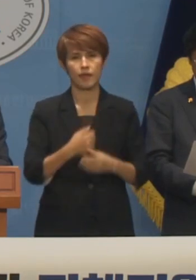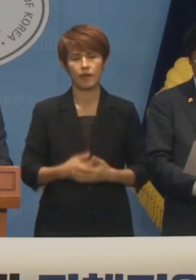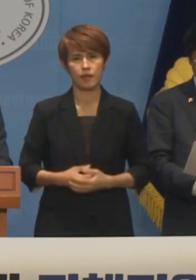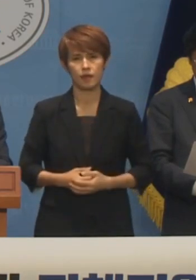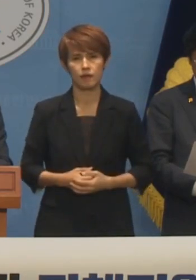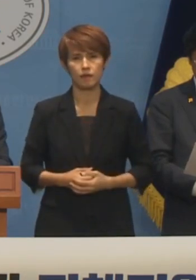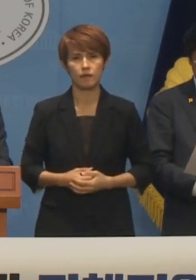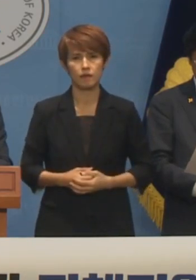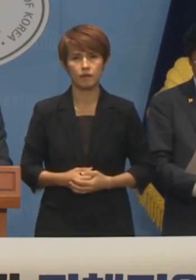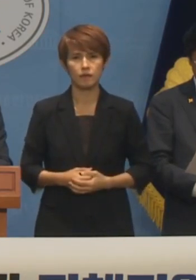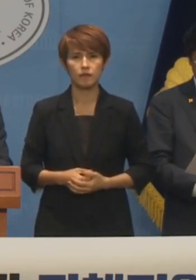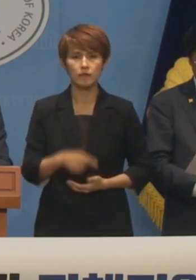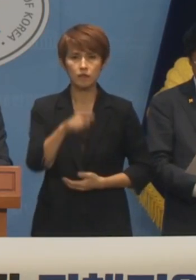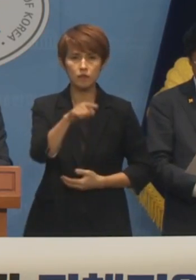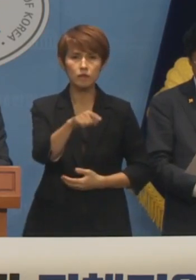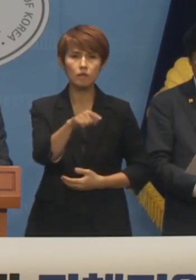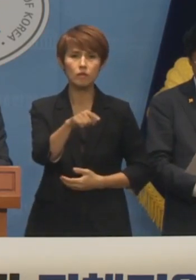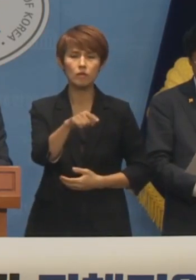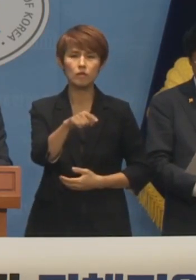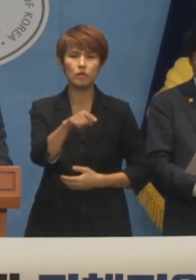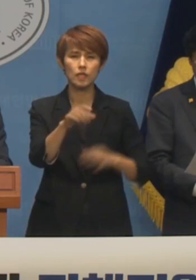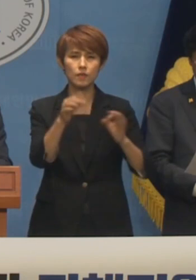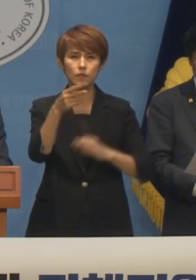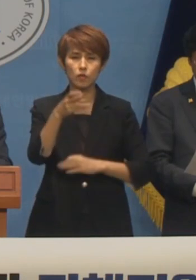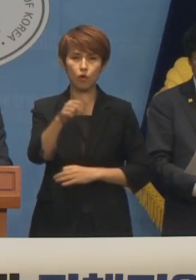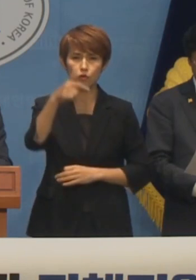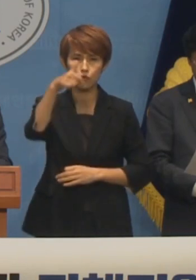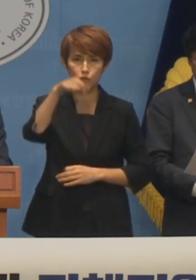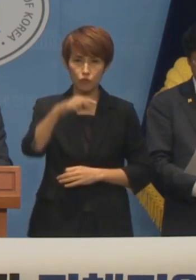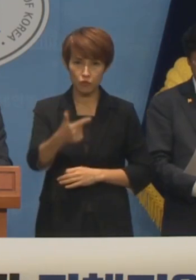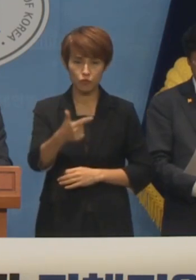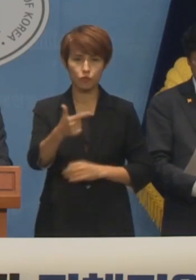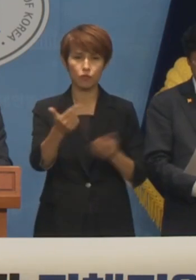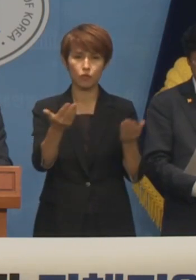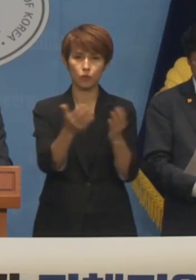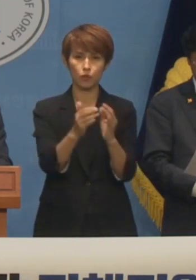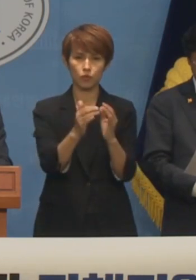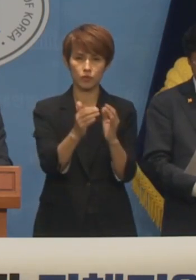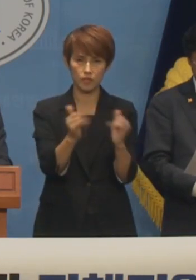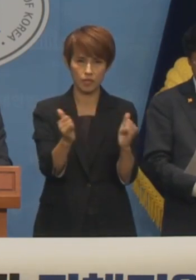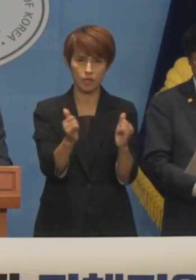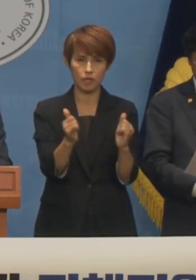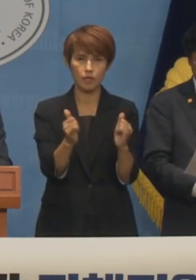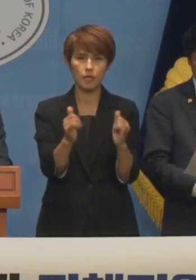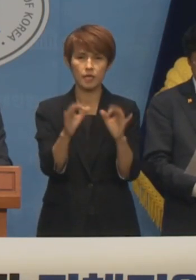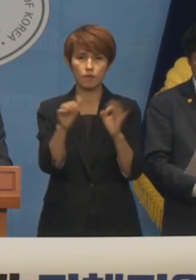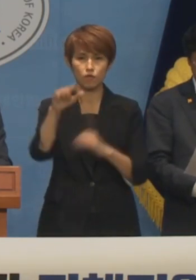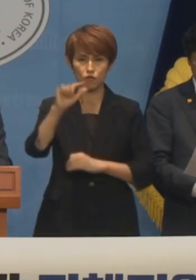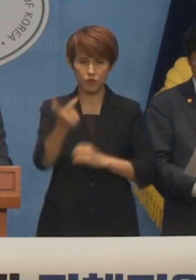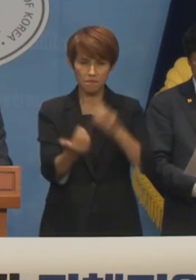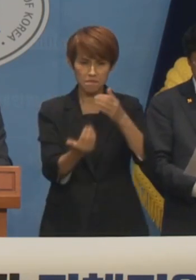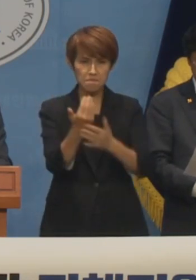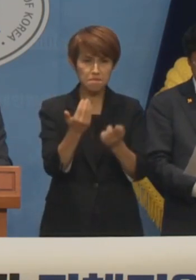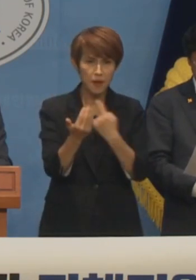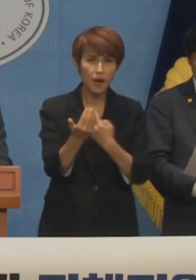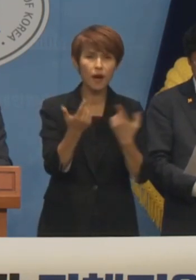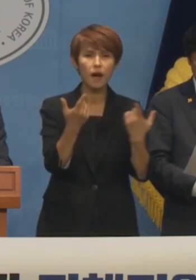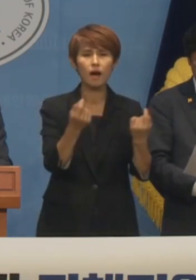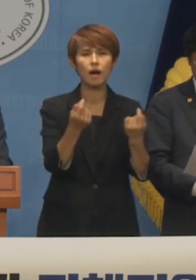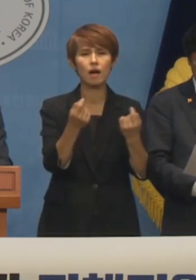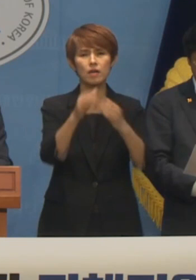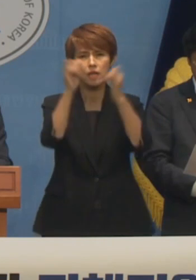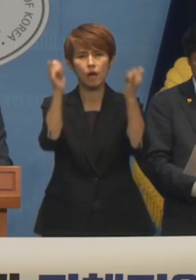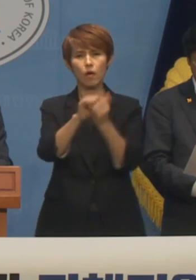이미 태안화력 고 김용균 노동자, 구의역 고 김군 사건 등에서 이러한